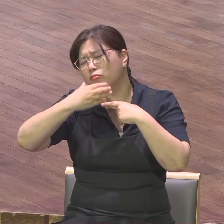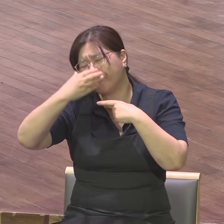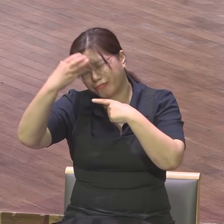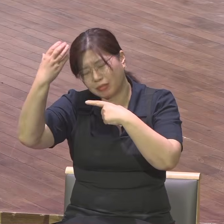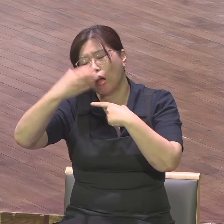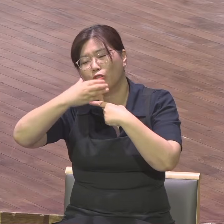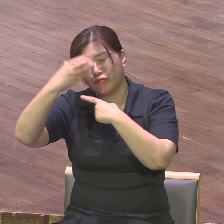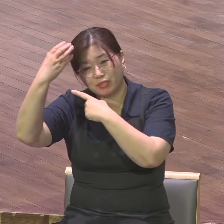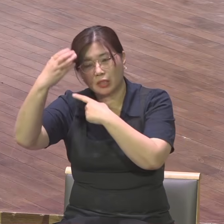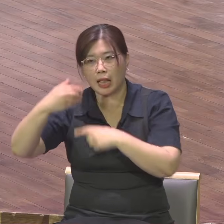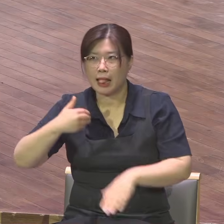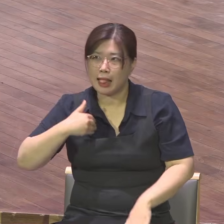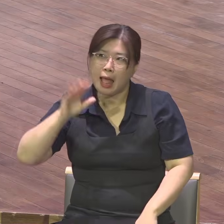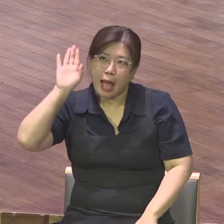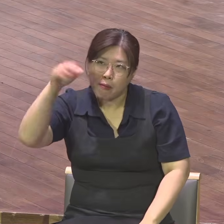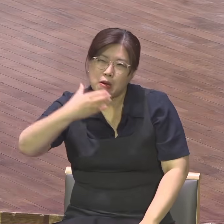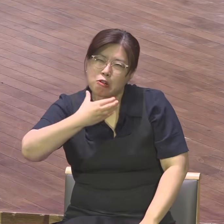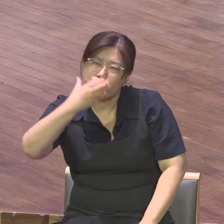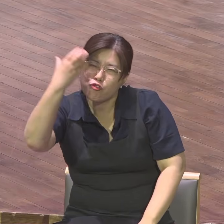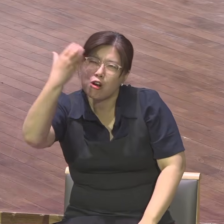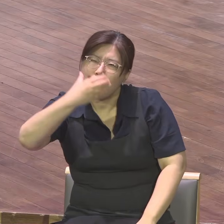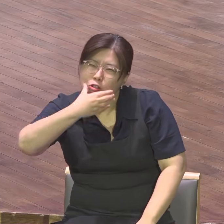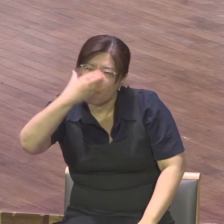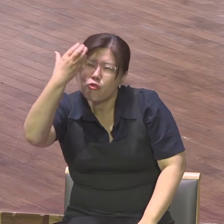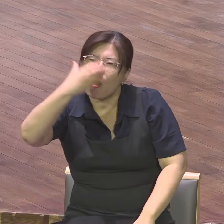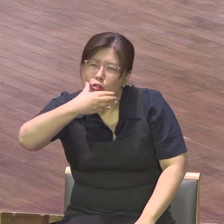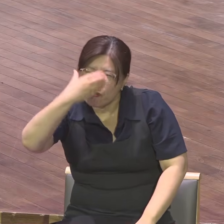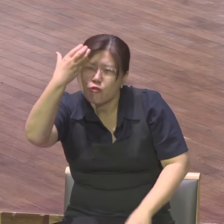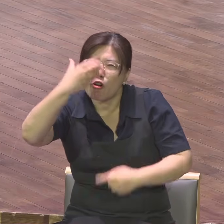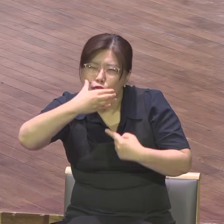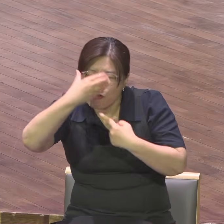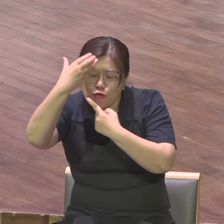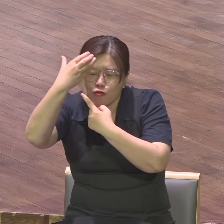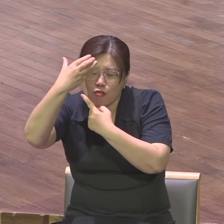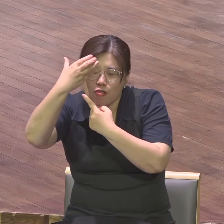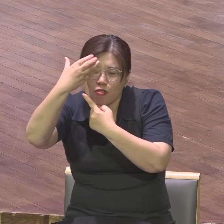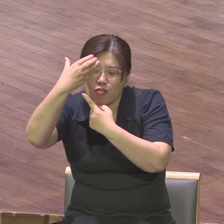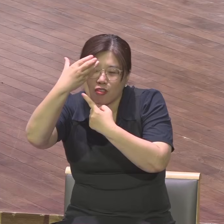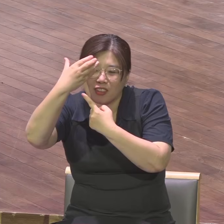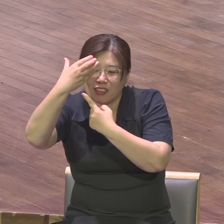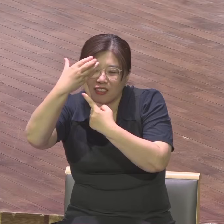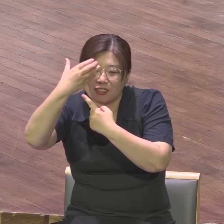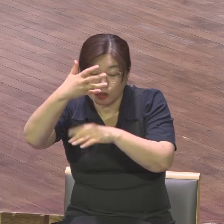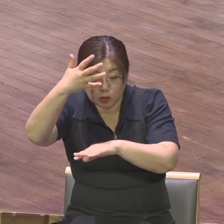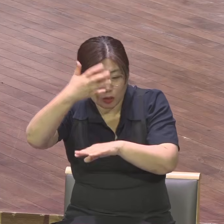날을 꿈꿔도 실은 불가능한 신기루예요.